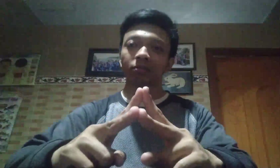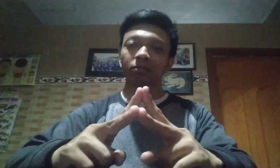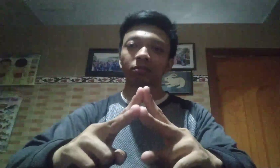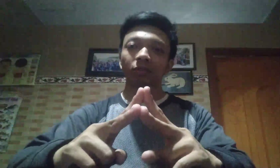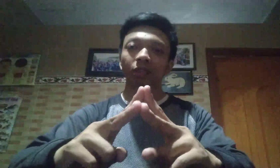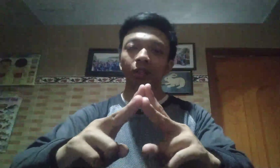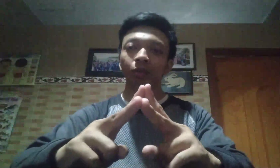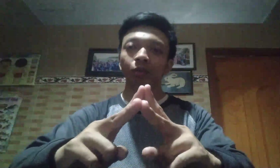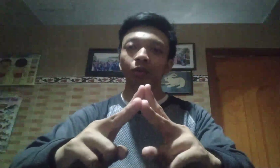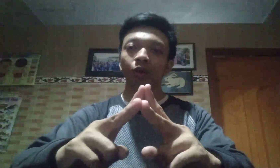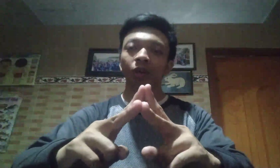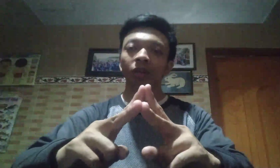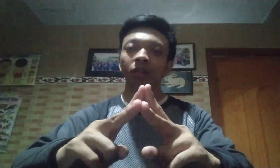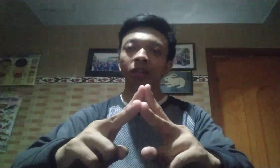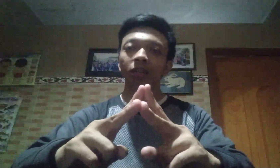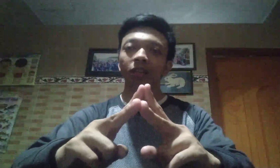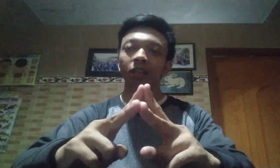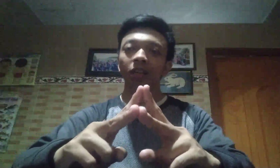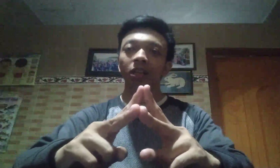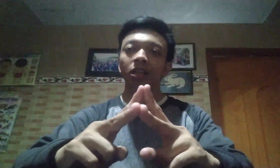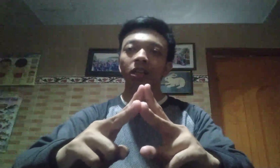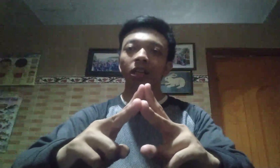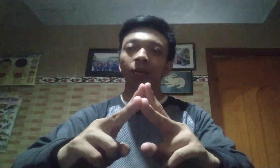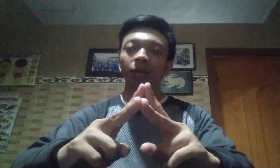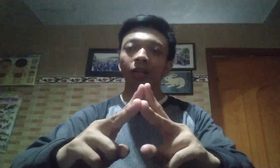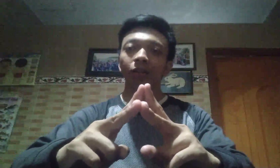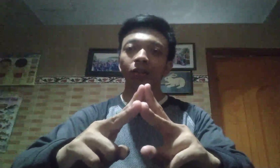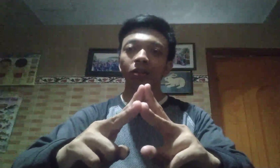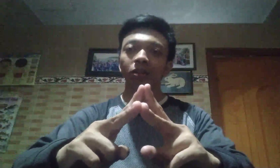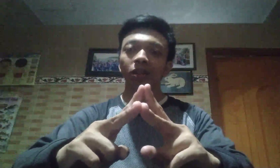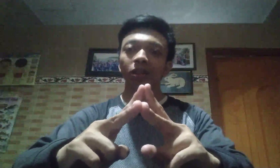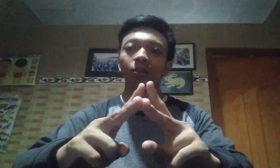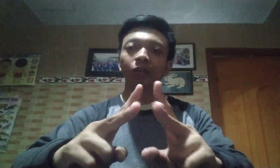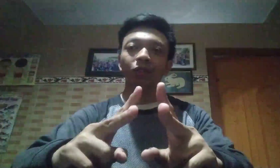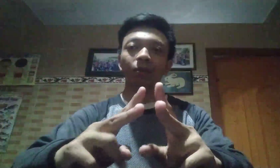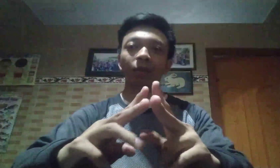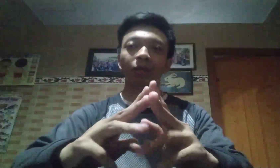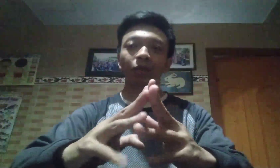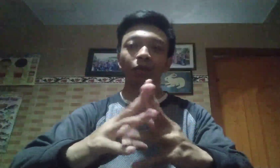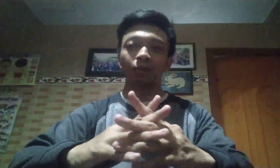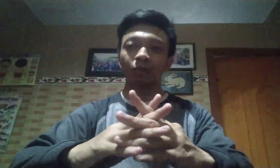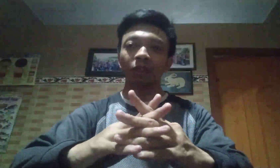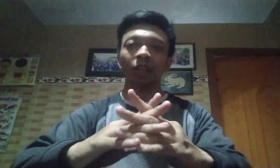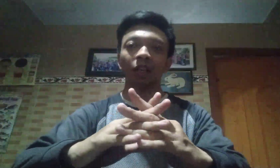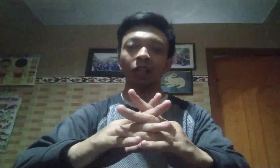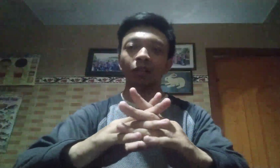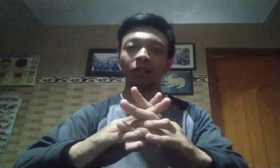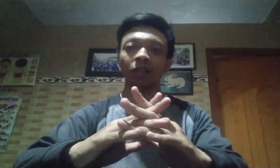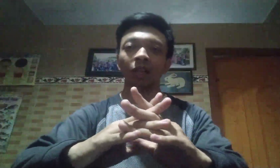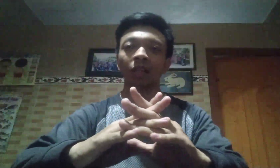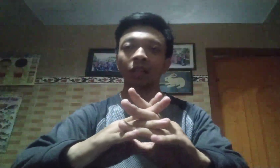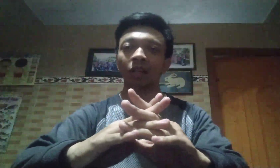Itu Barangnya Sekitar 600-800 ribu Sedangkan Indonesia Hanya